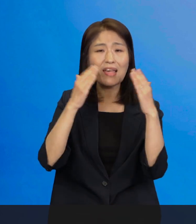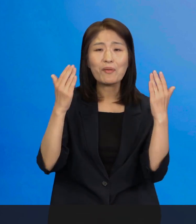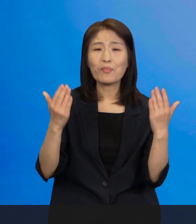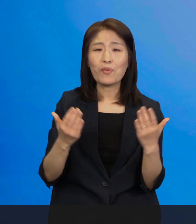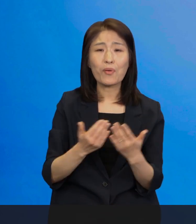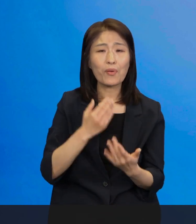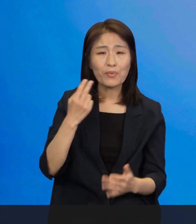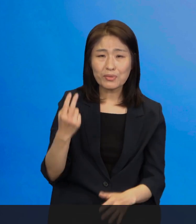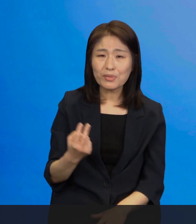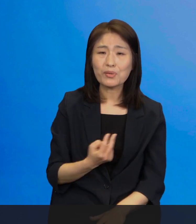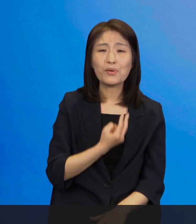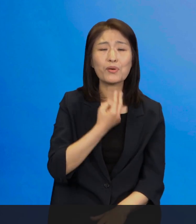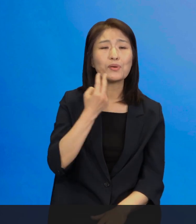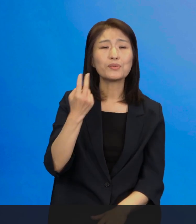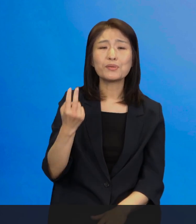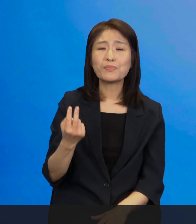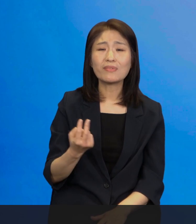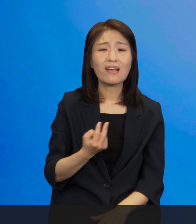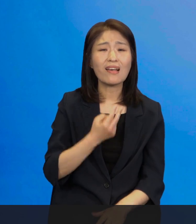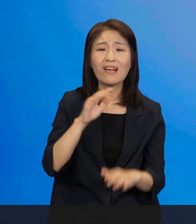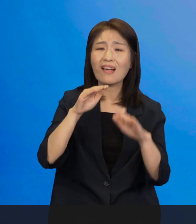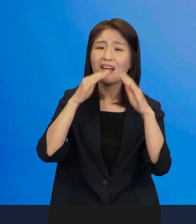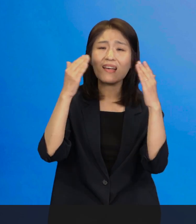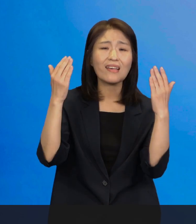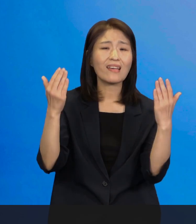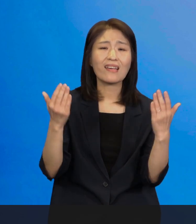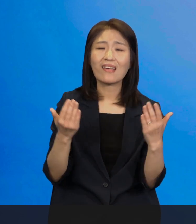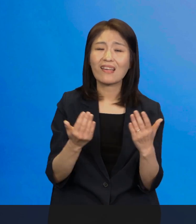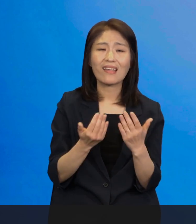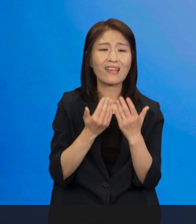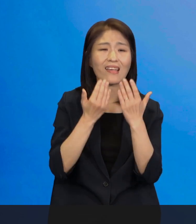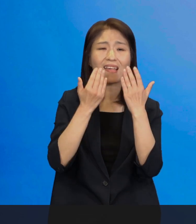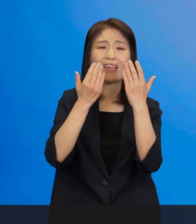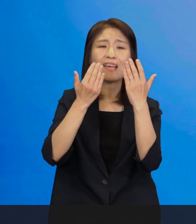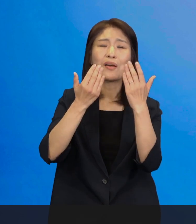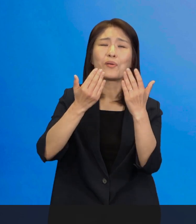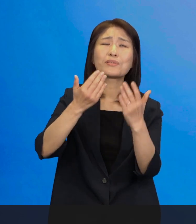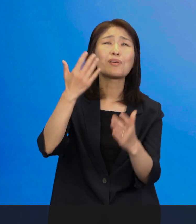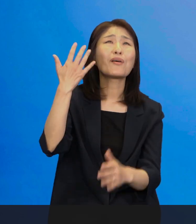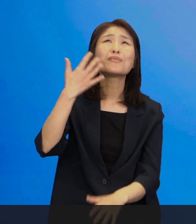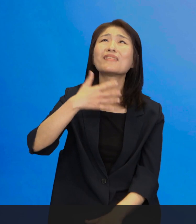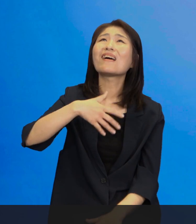나의 모든 옥 다 선하신 주를